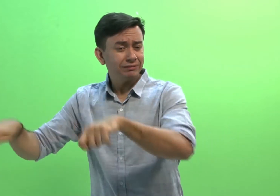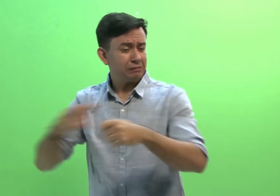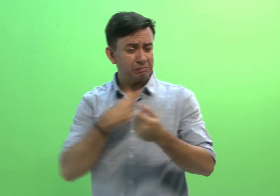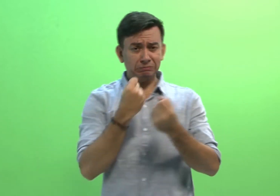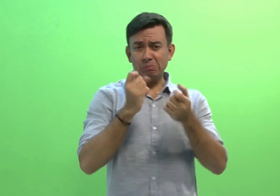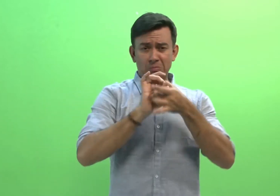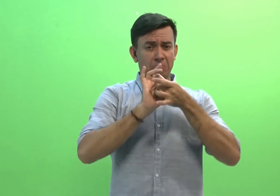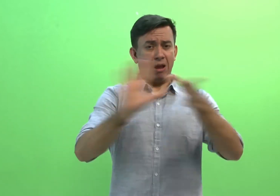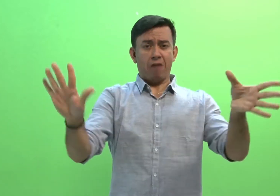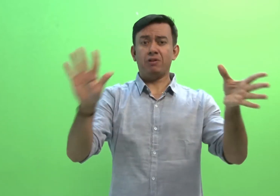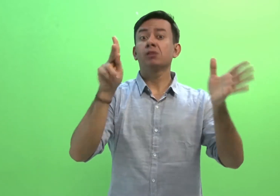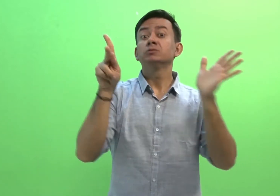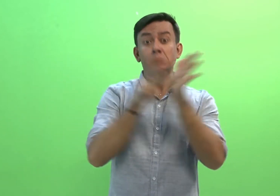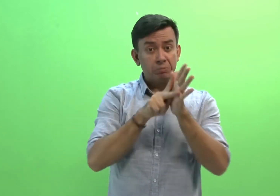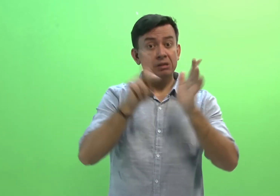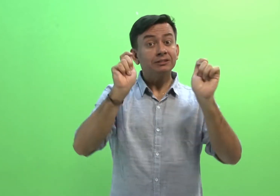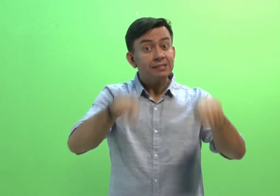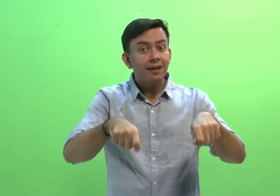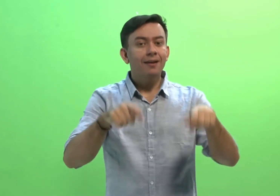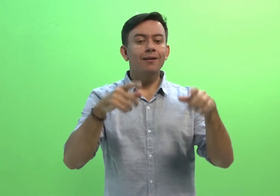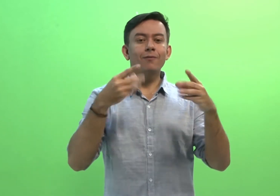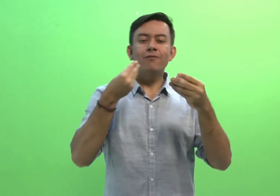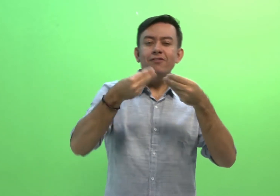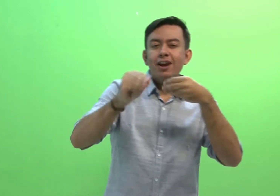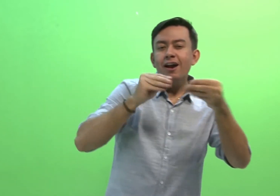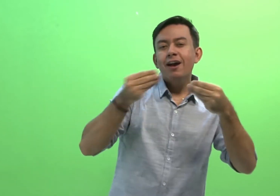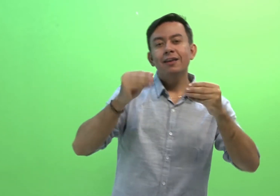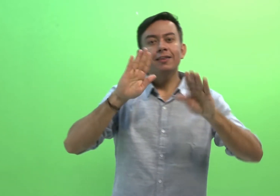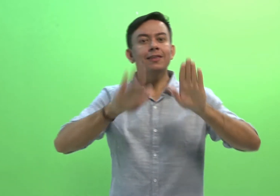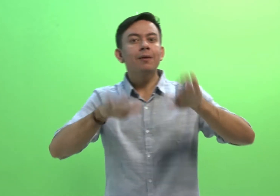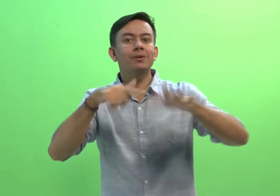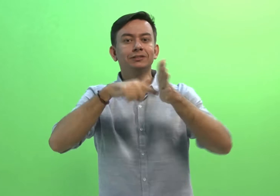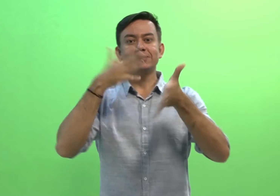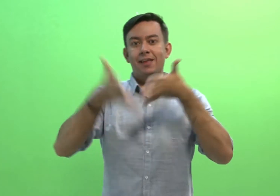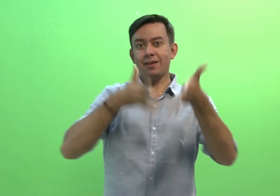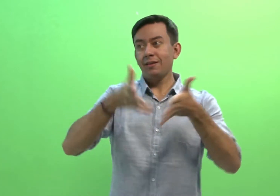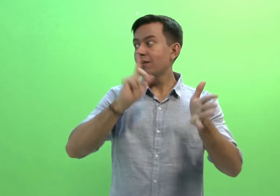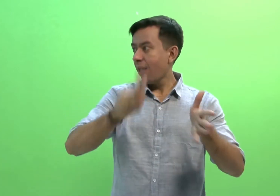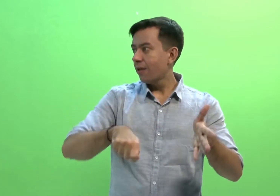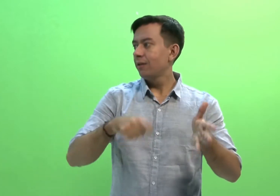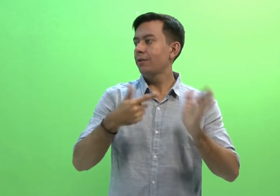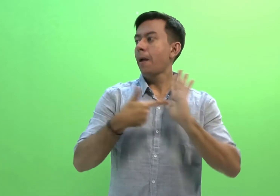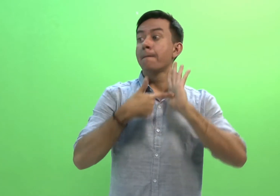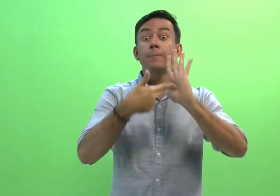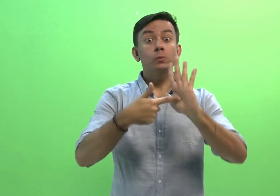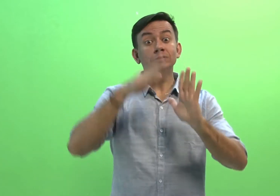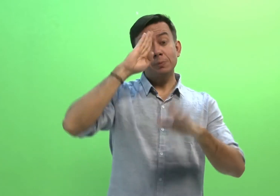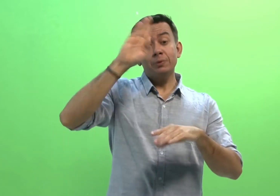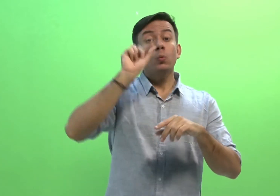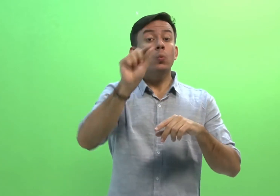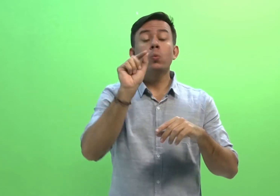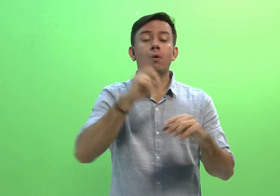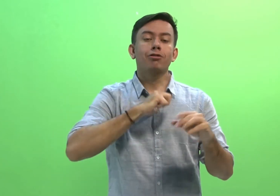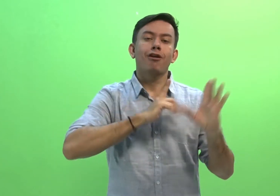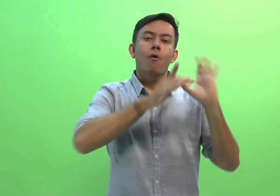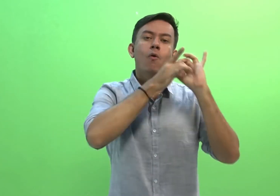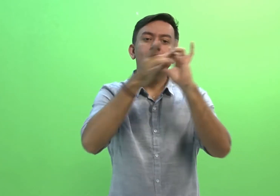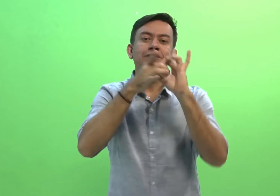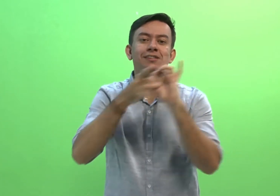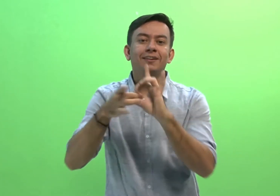ela tem N possibilidades. Então, é uma língua livre. Além de flexível, ela é versátil. Então,